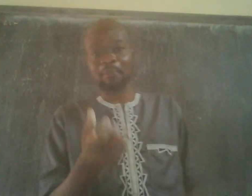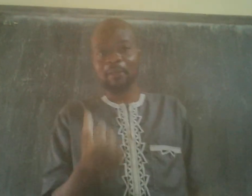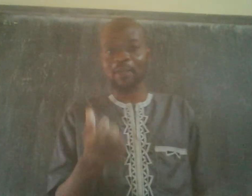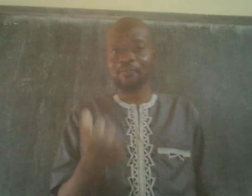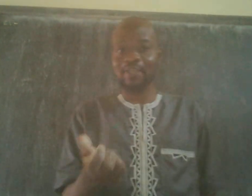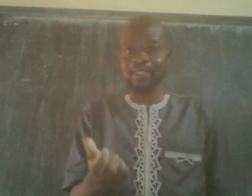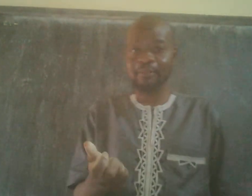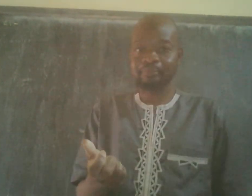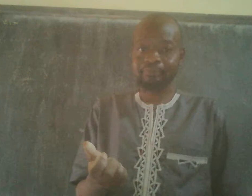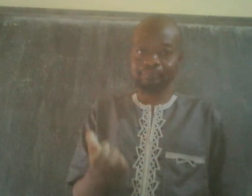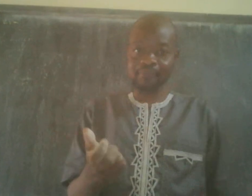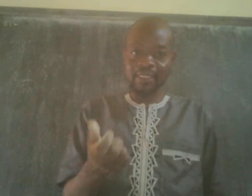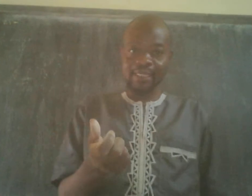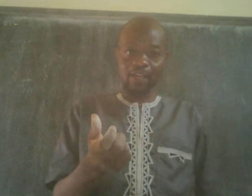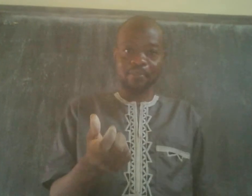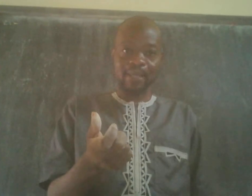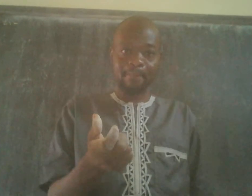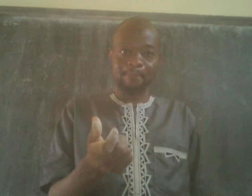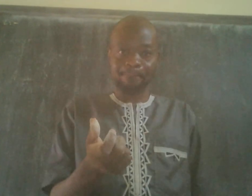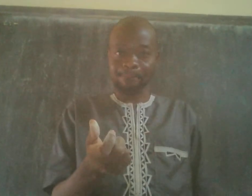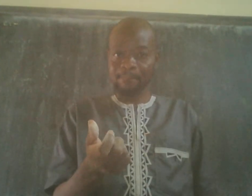par le machin. C'est comme ça.